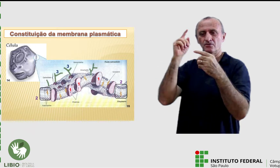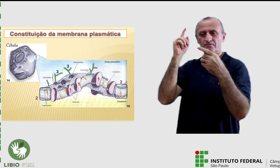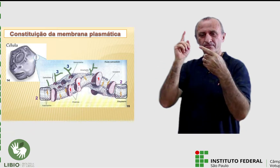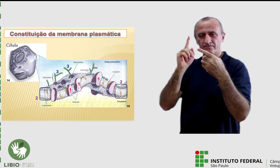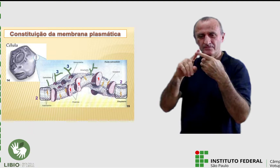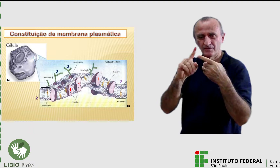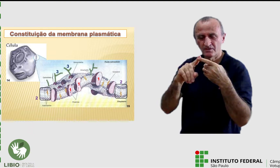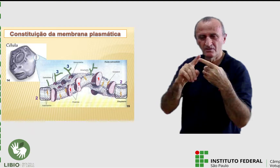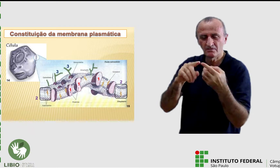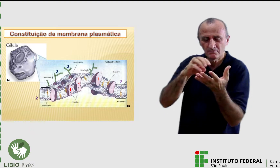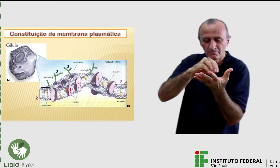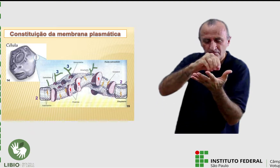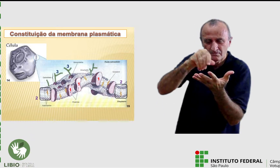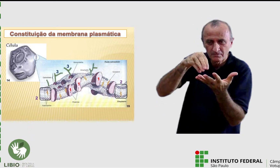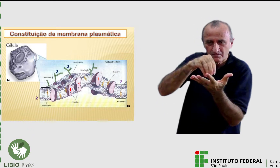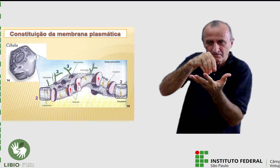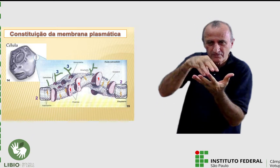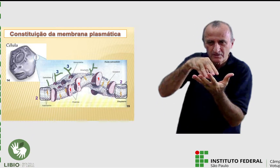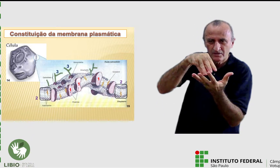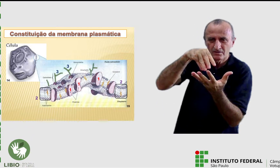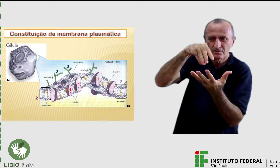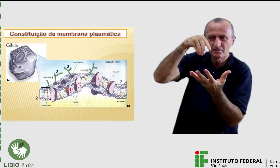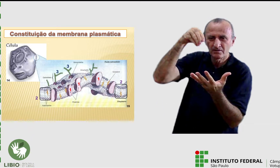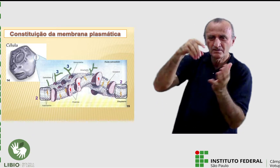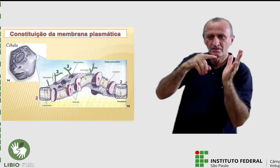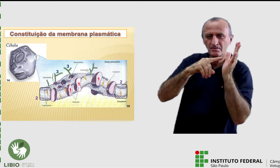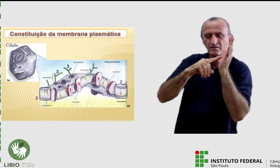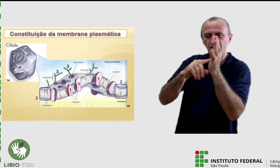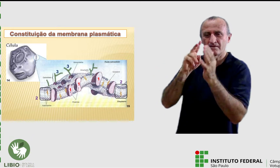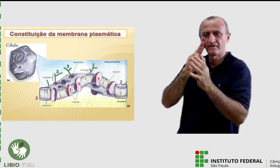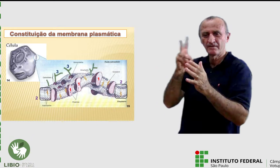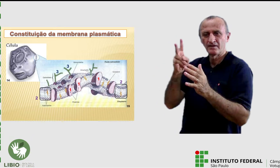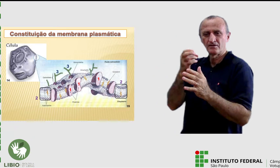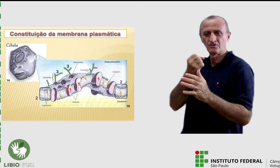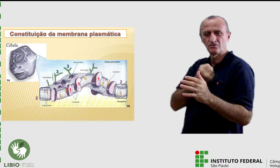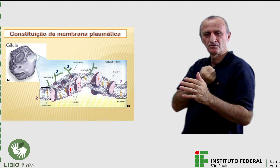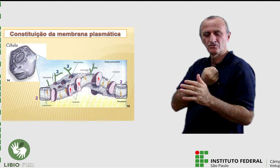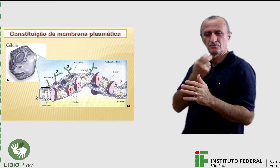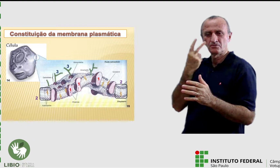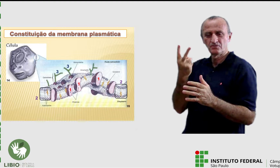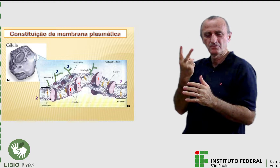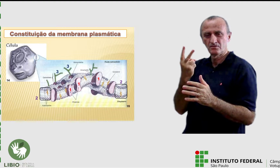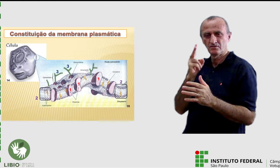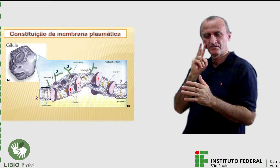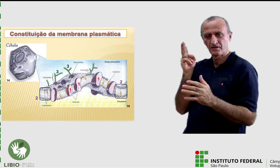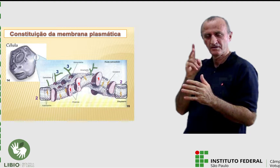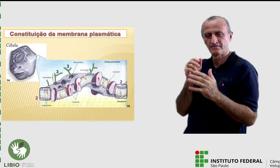As proteínas, representadas pelo número 1, e os fosfolipídios, que estão representados pelo número